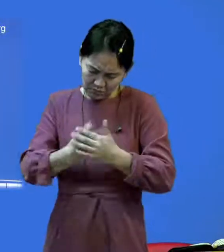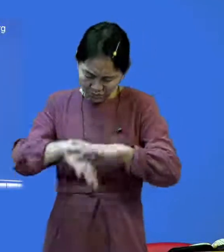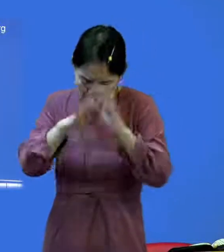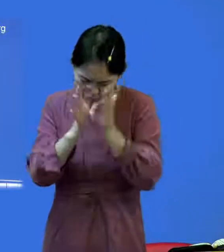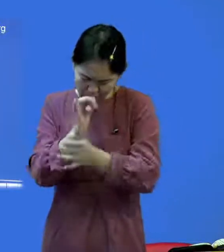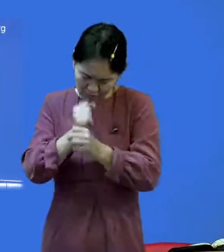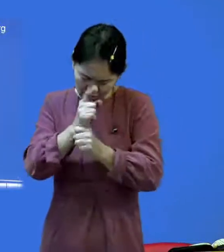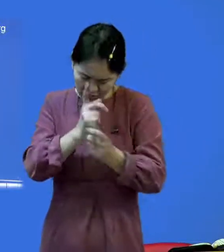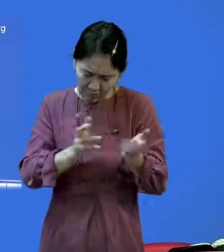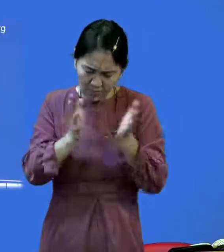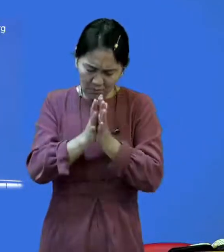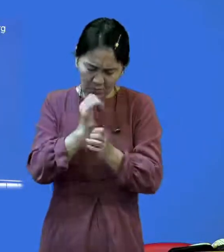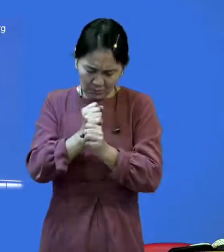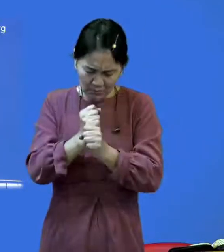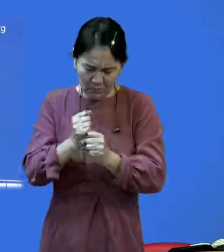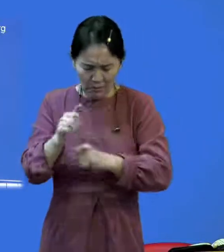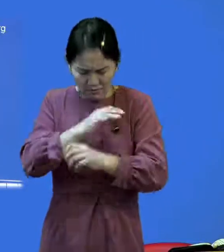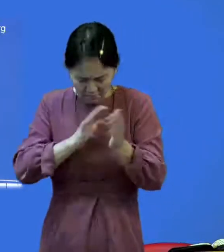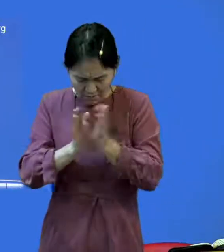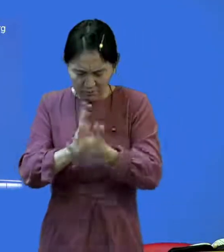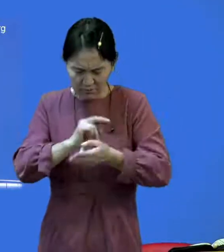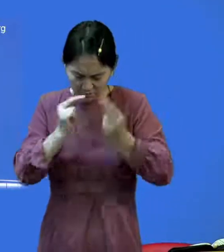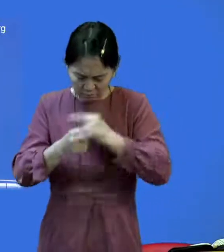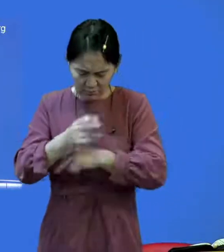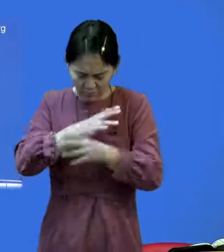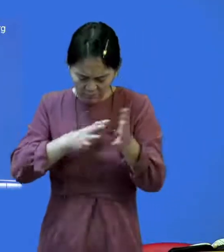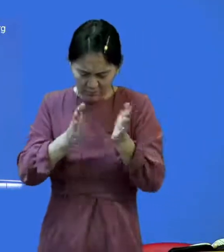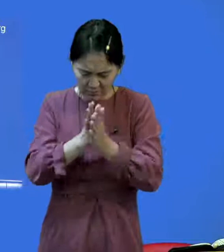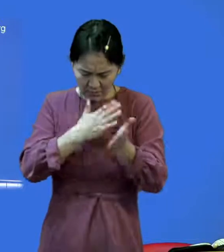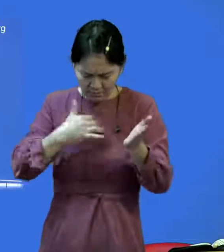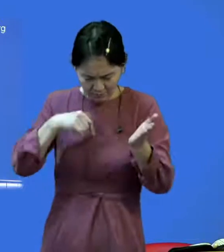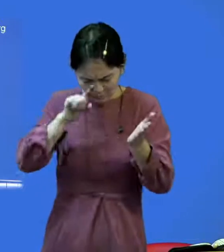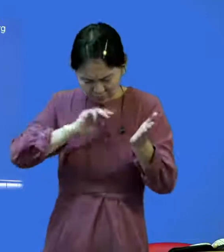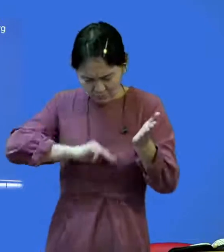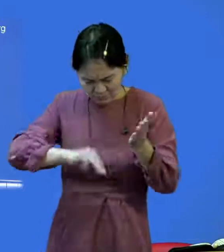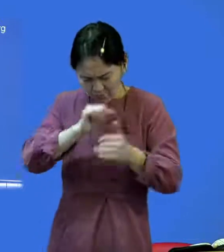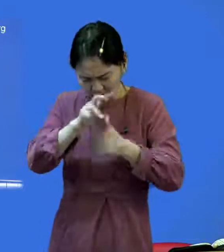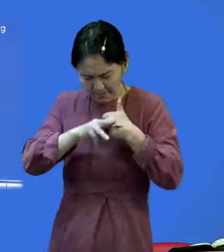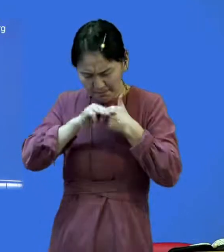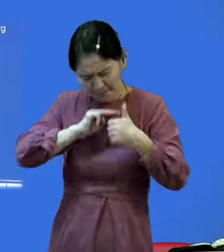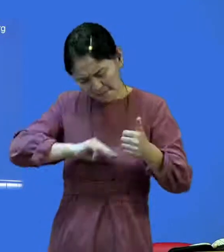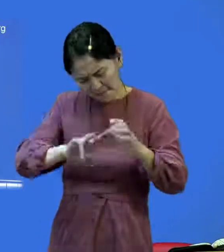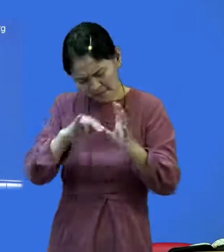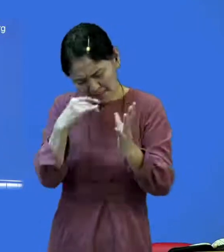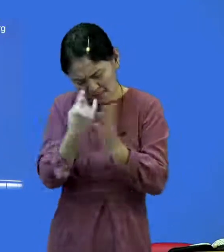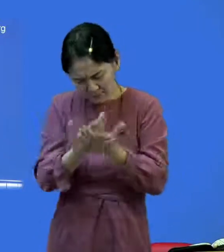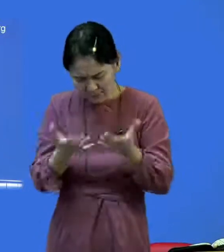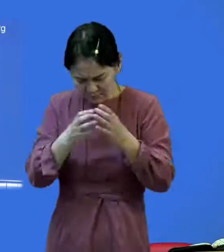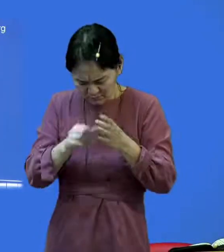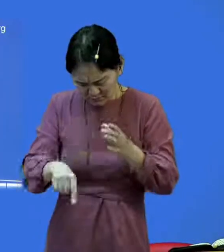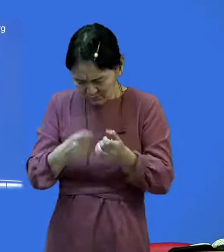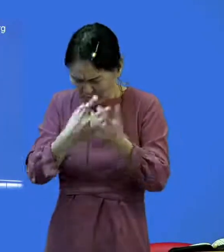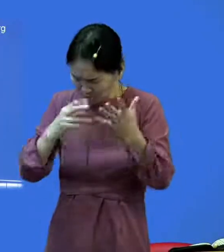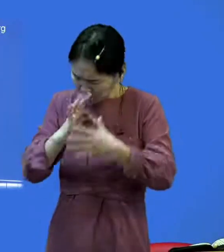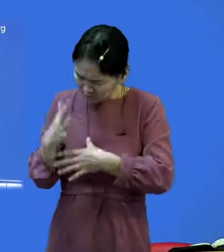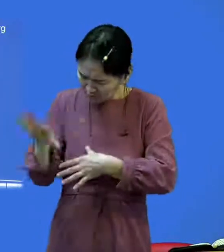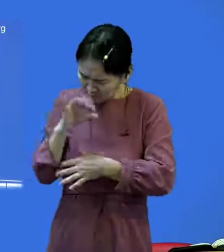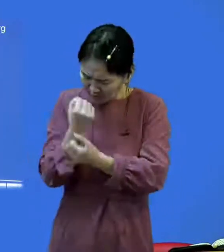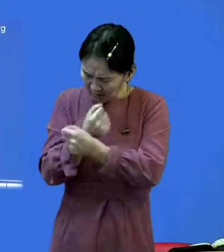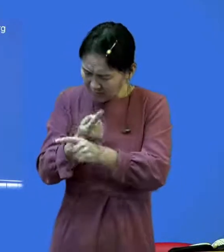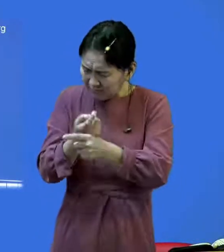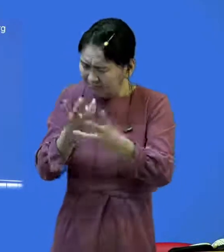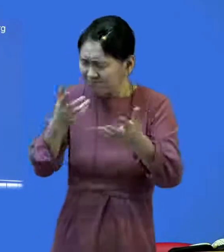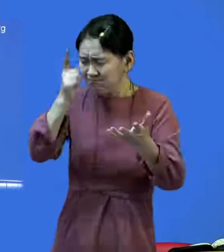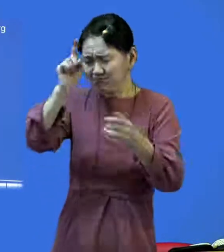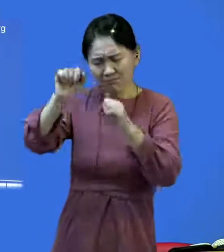айлын төлөө хамтдаа ажиллаж, хамтдаа залбирч, хамтдаа эзэн таны төлөө сайн мэдээний төлөө хүчээ нэгтгэж энэ удаа олон сүнснүүд аврагснаар